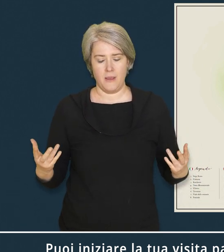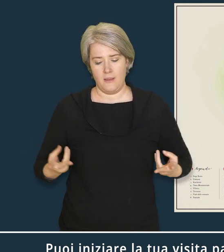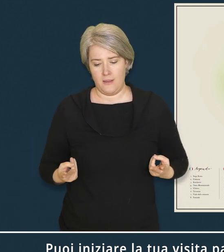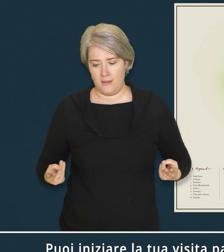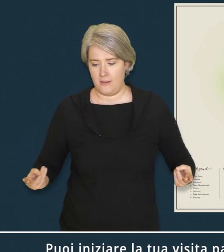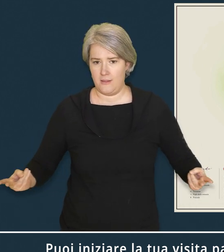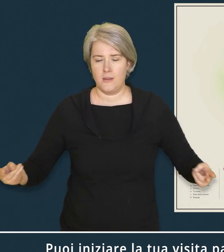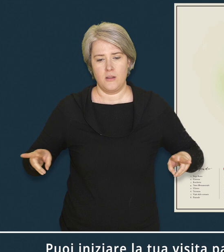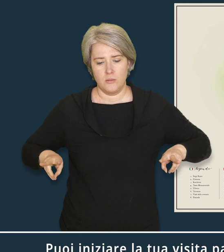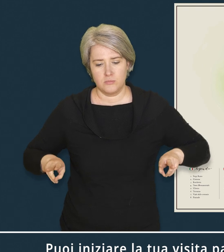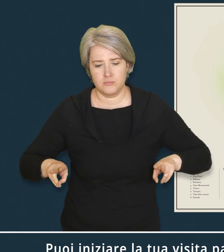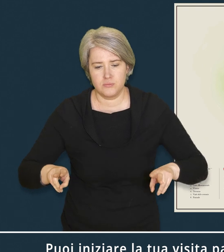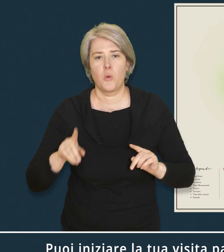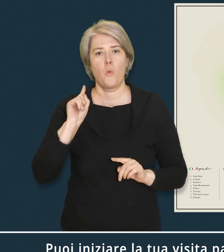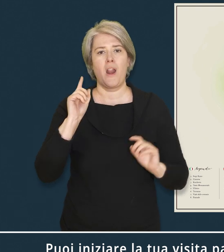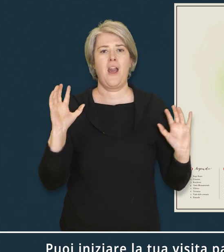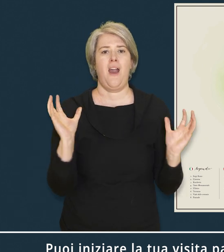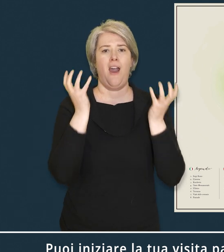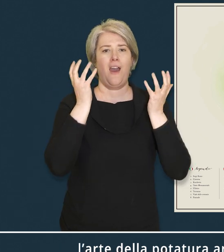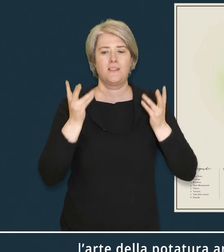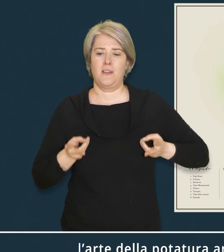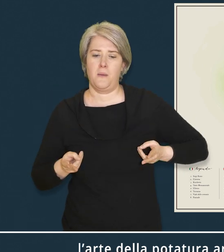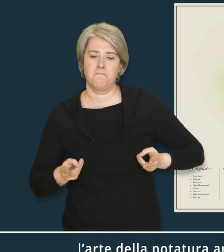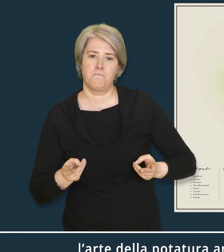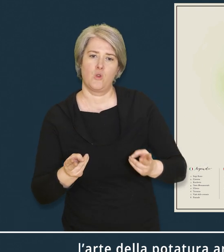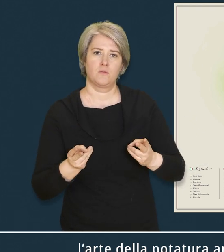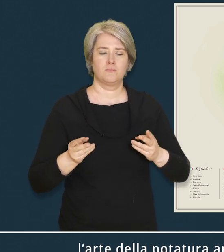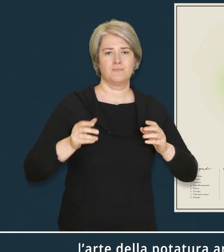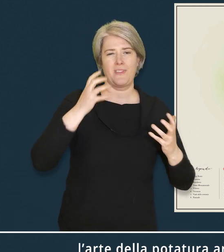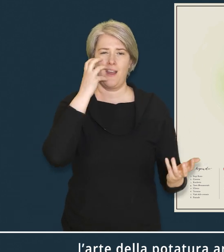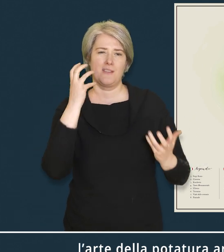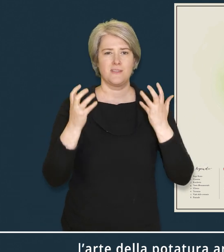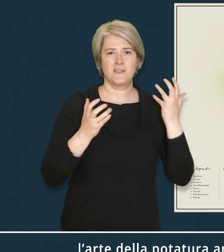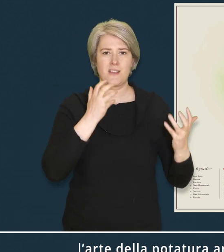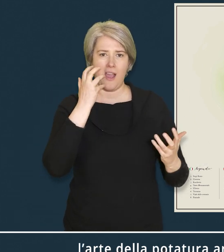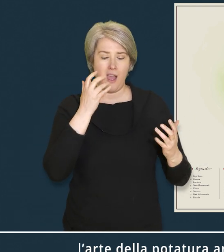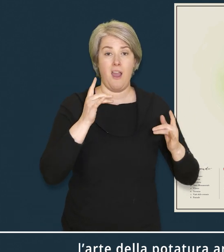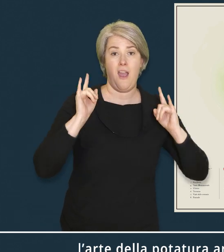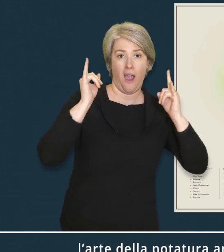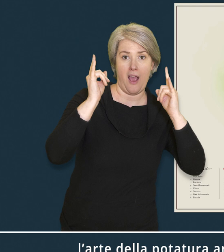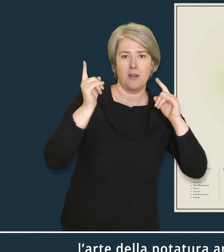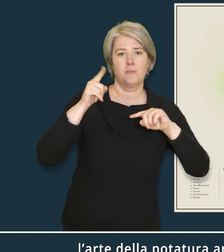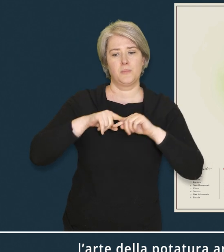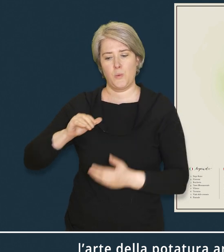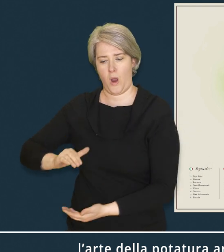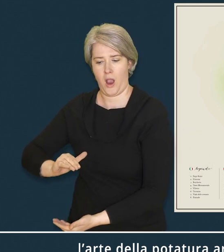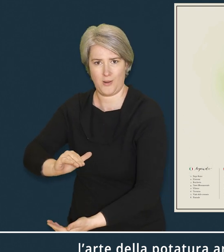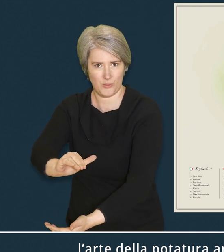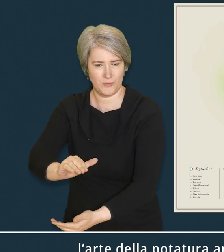potate secondo l'ars topiaria, l'arte della potatura artistica di alberi e